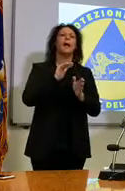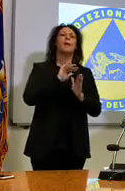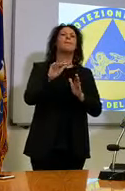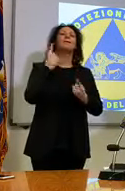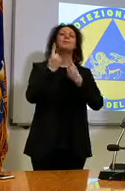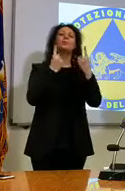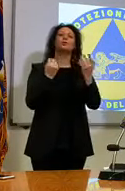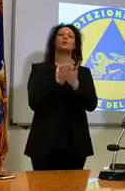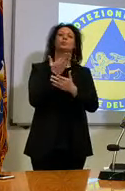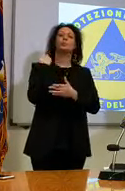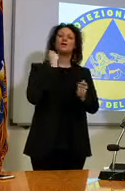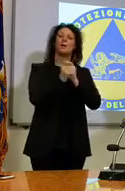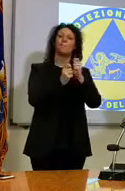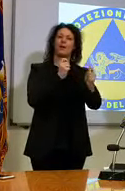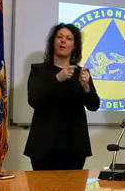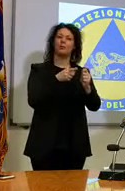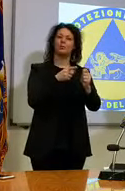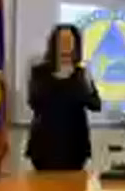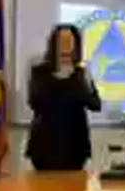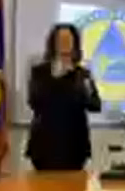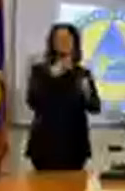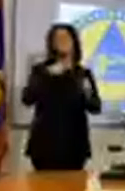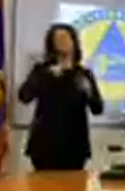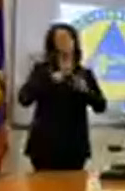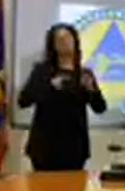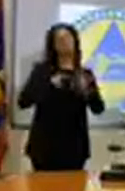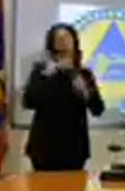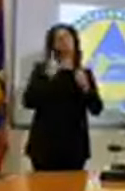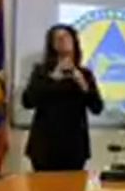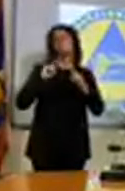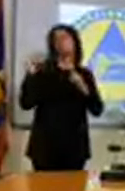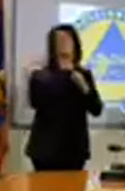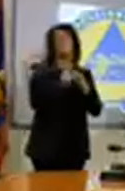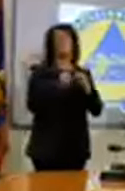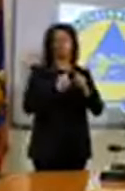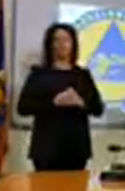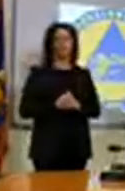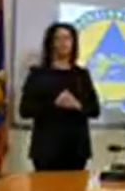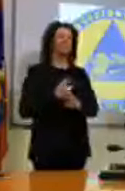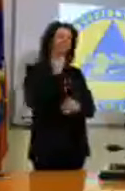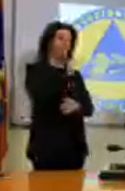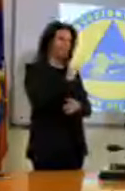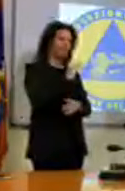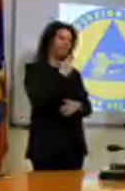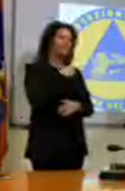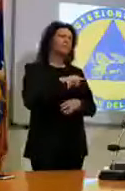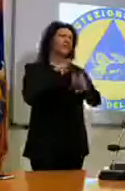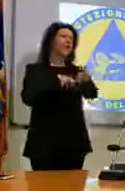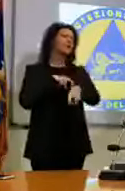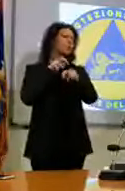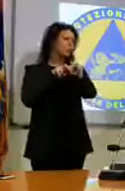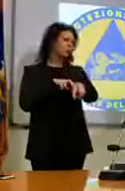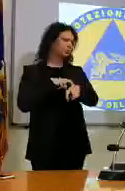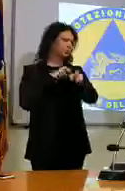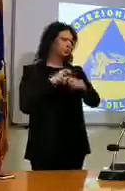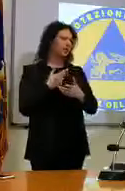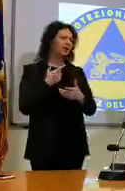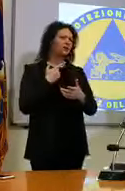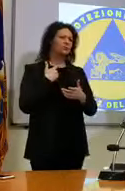essere chiaro. Prego. Agricoltura, ci sono tensioni sul mercato del lavoro, praticamente non